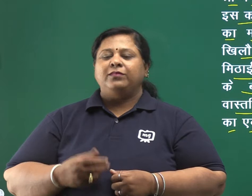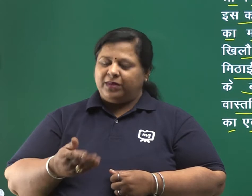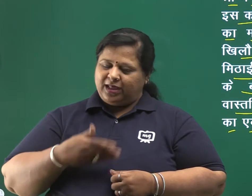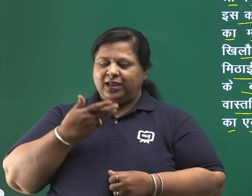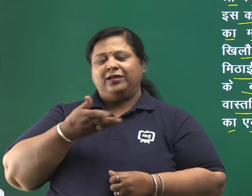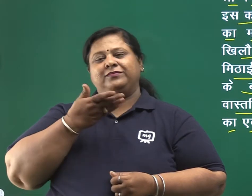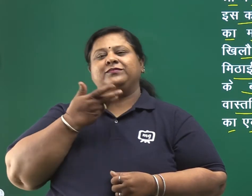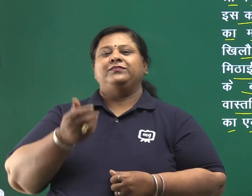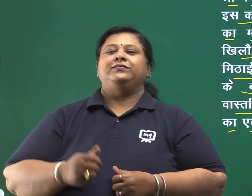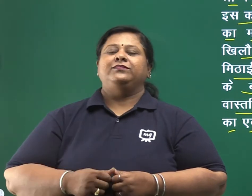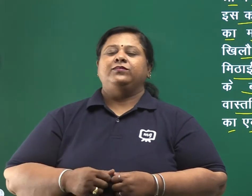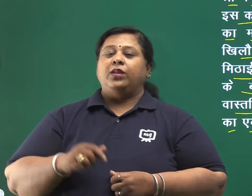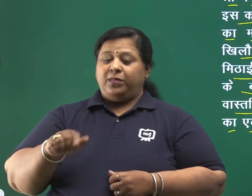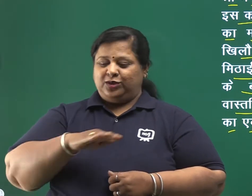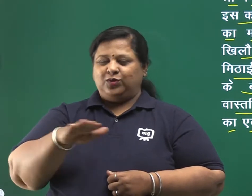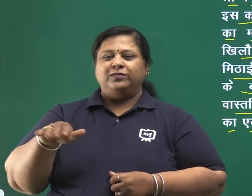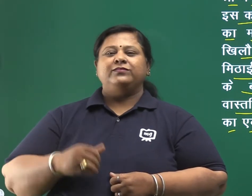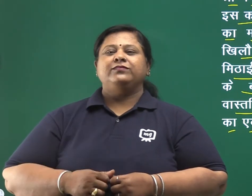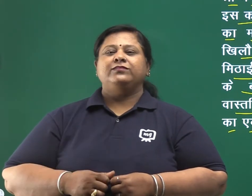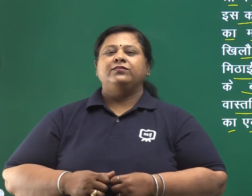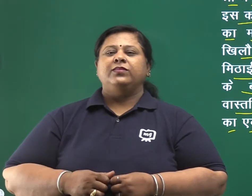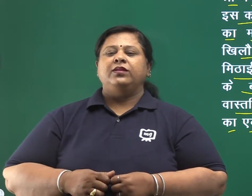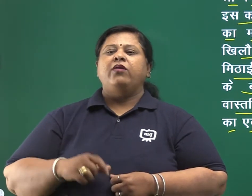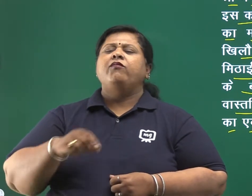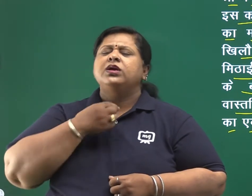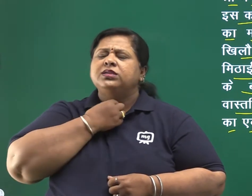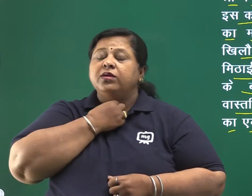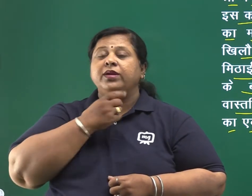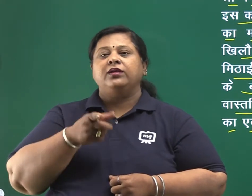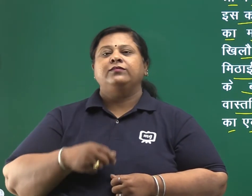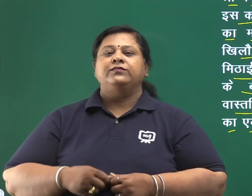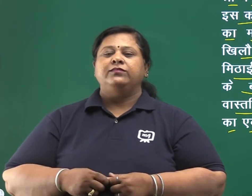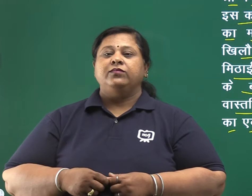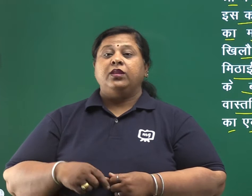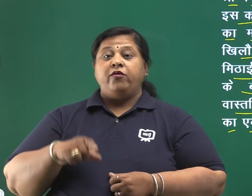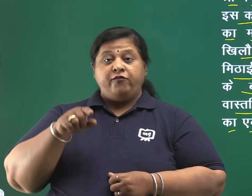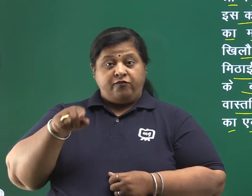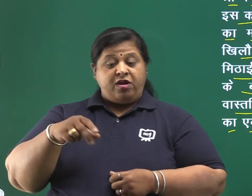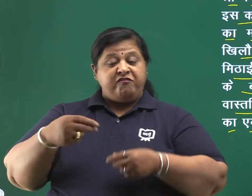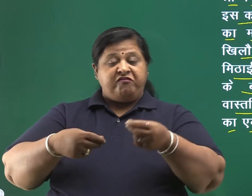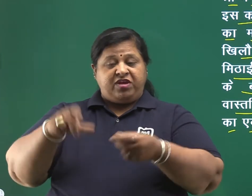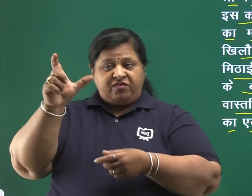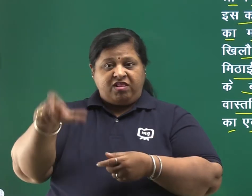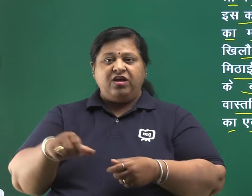पढ़ेंगे। बच्चों, वास्तव में वह फेरी वाला